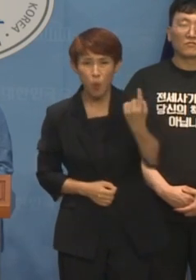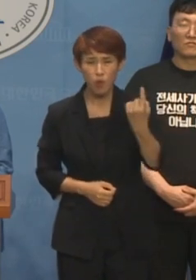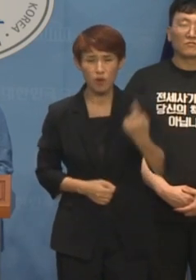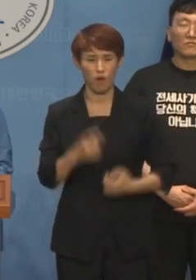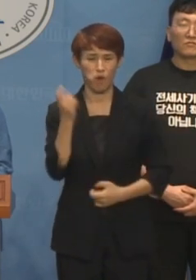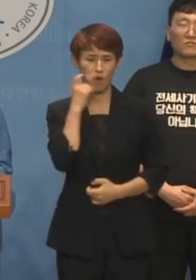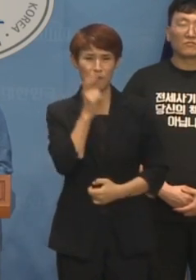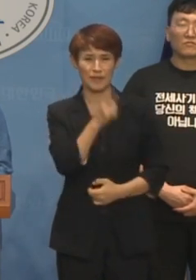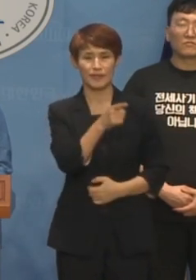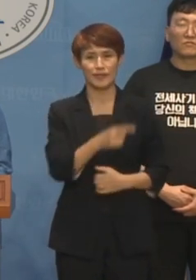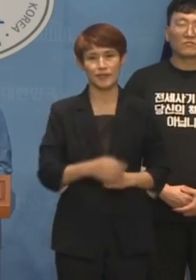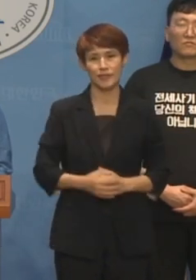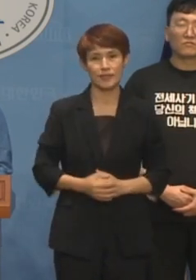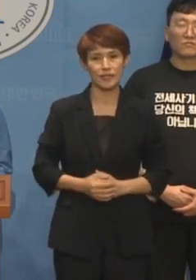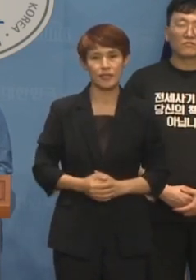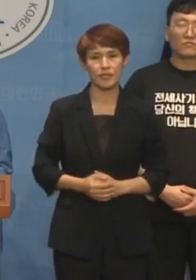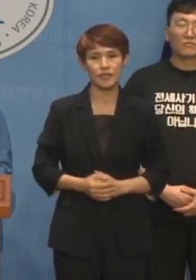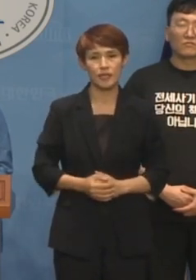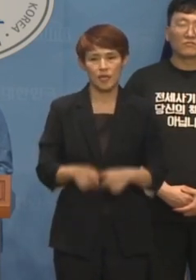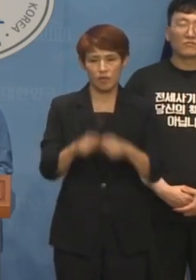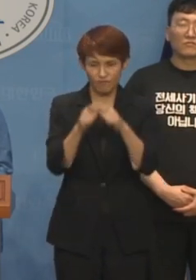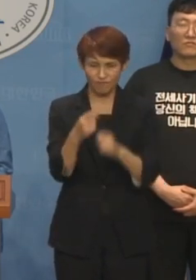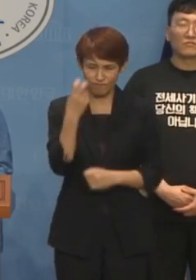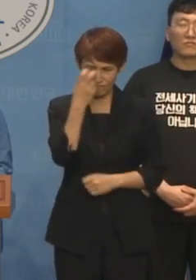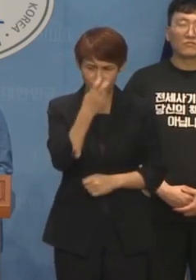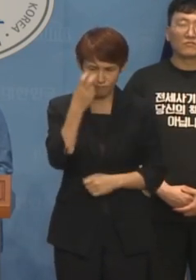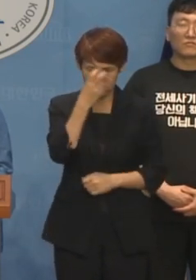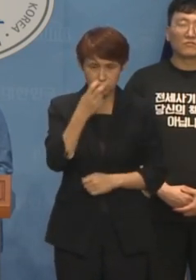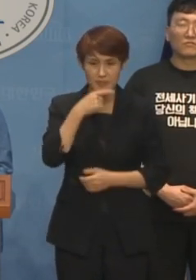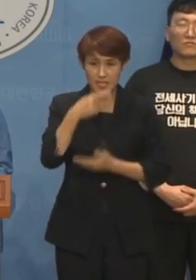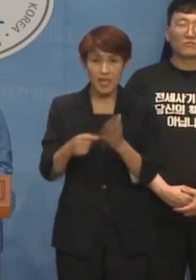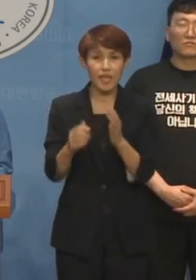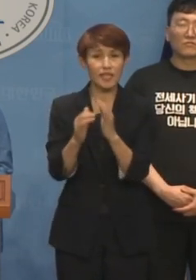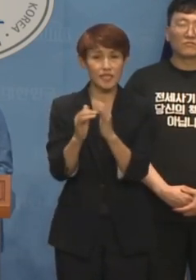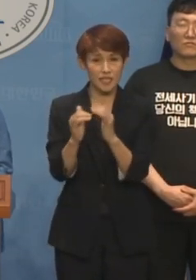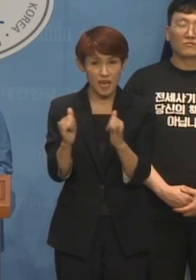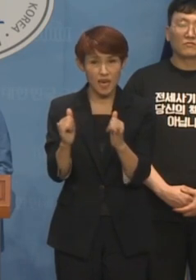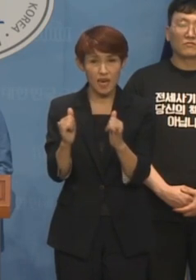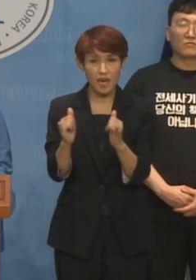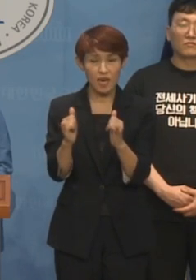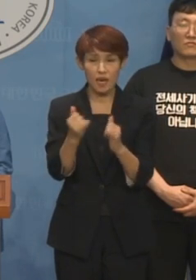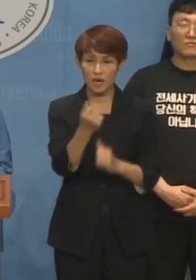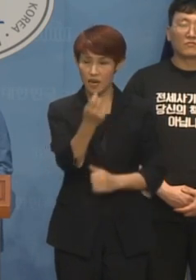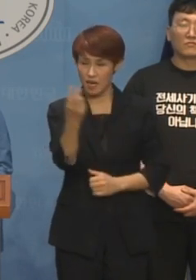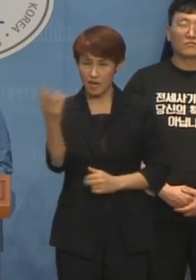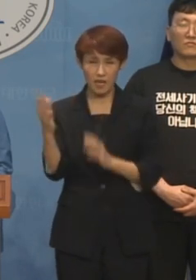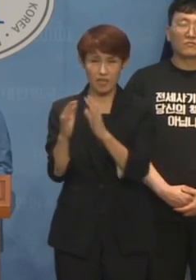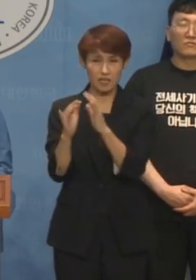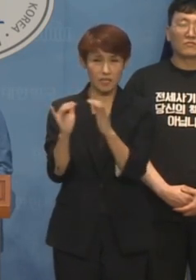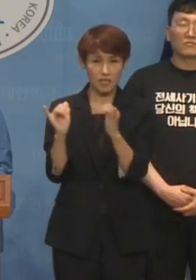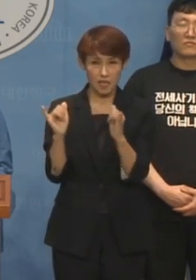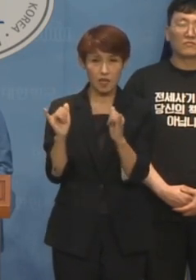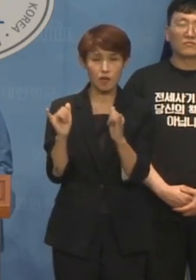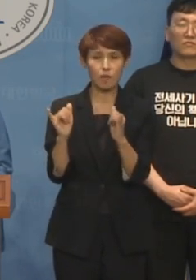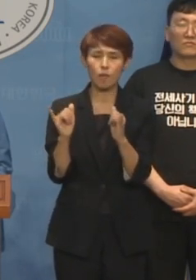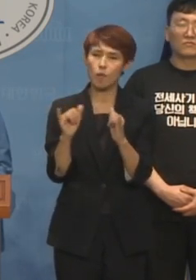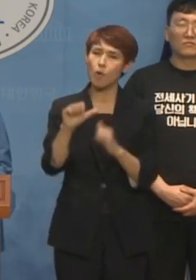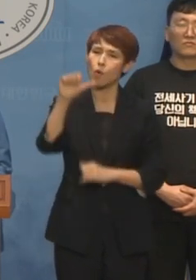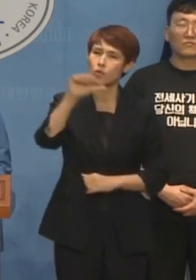저희가 정밀하게 현재 피해자로 특정된 수준에서 할 때